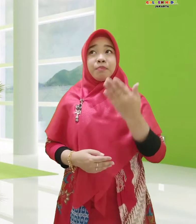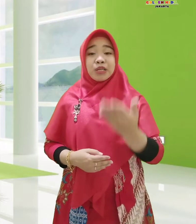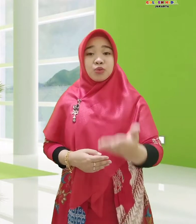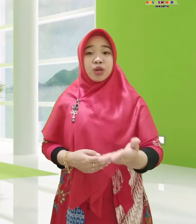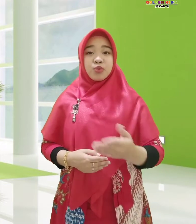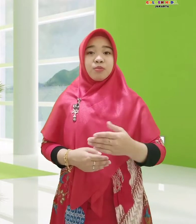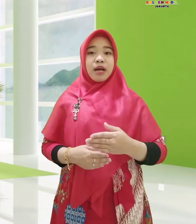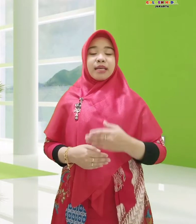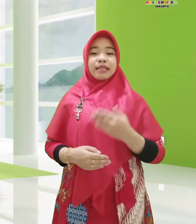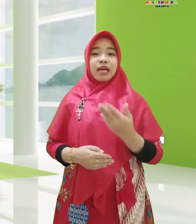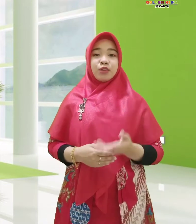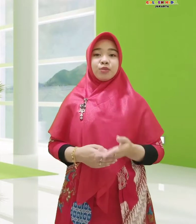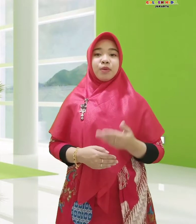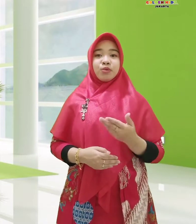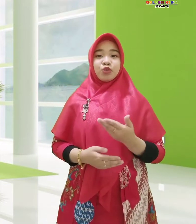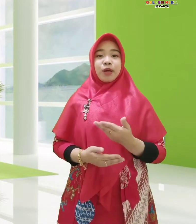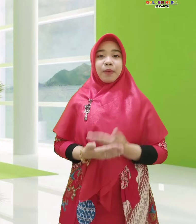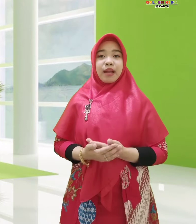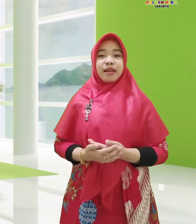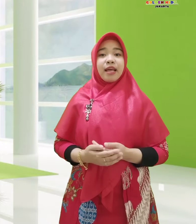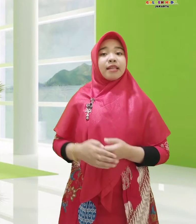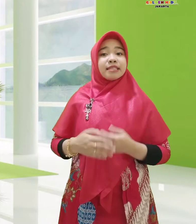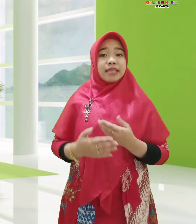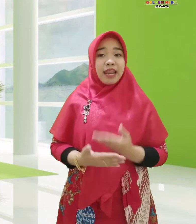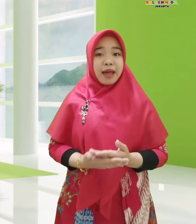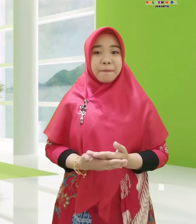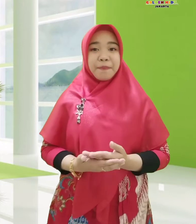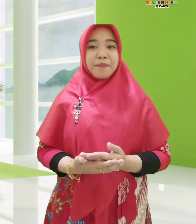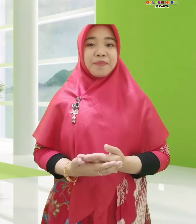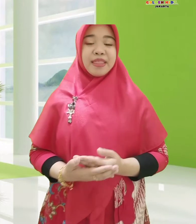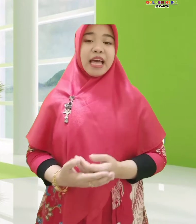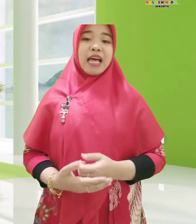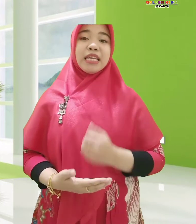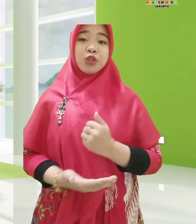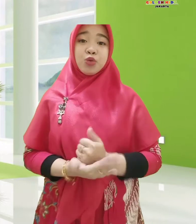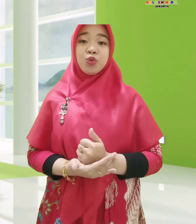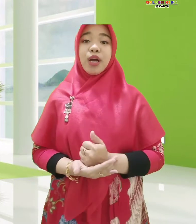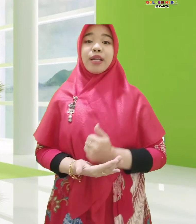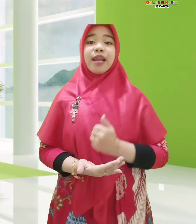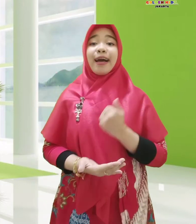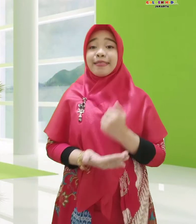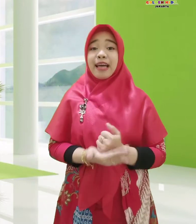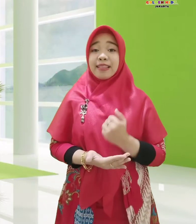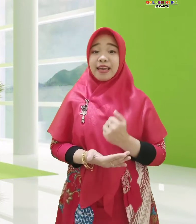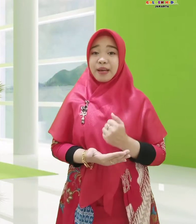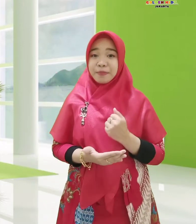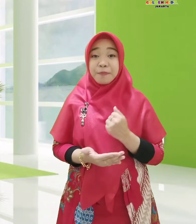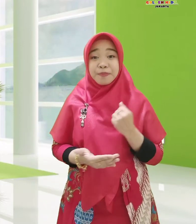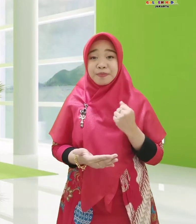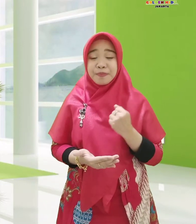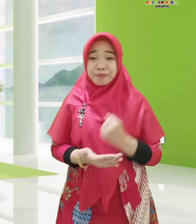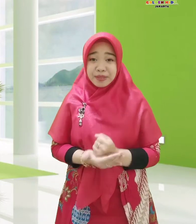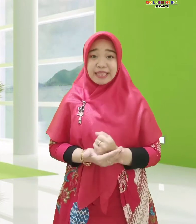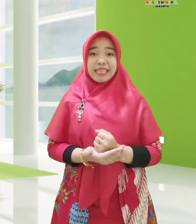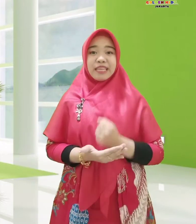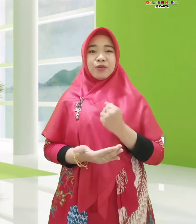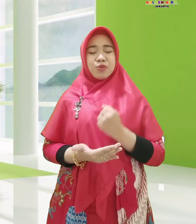masuk ke rumah kita harus mengucapkan salam. Nah, itu adalah kata-kata yang penting